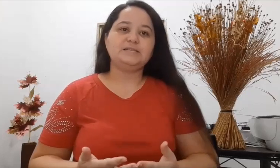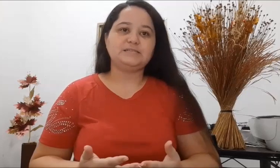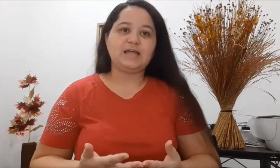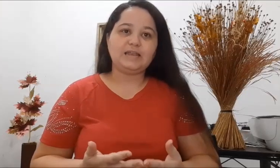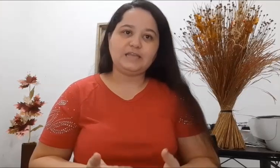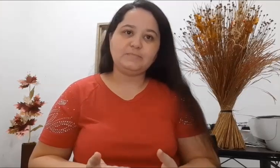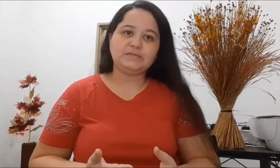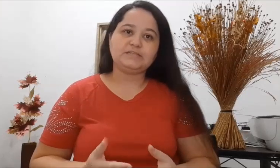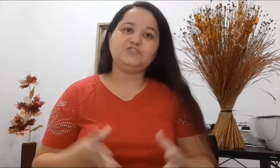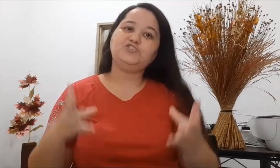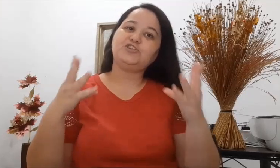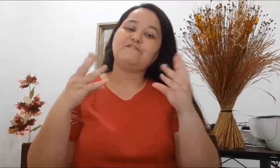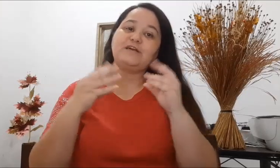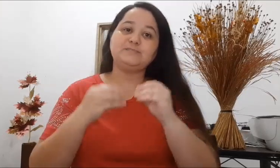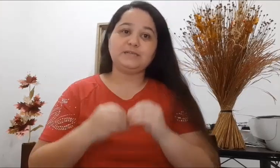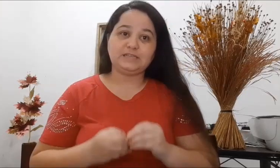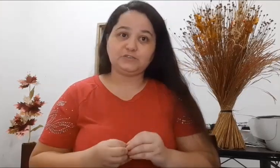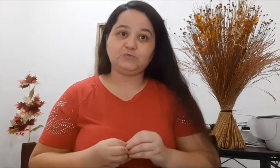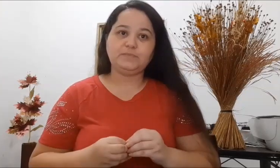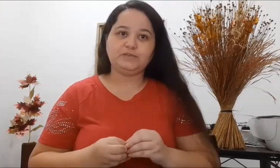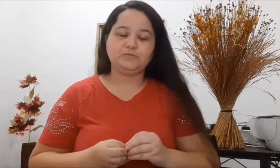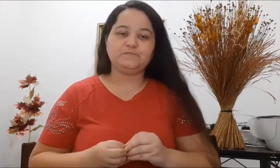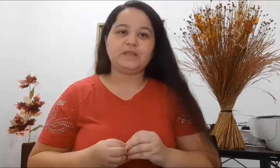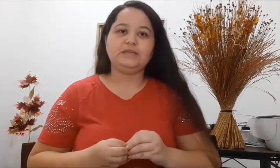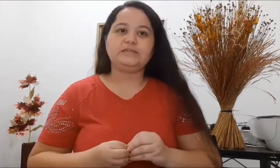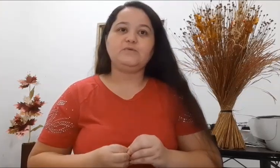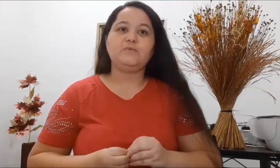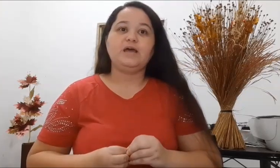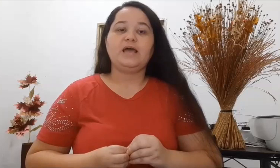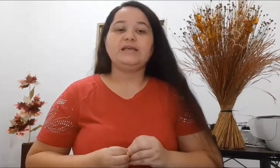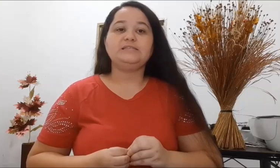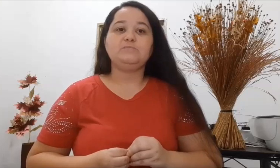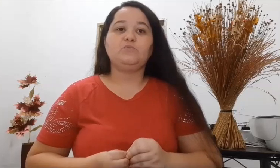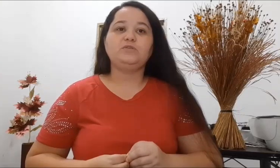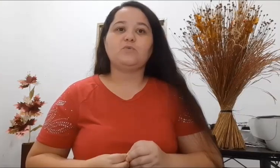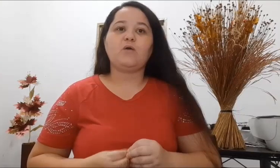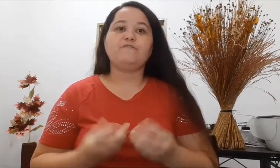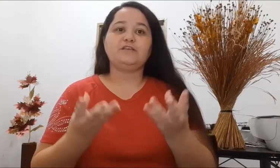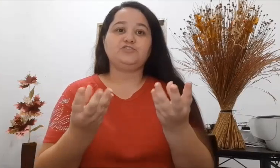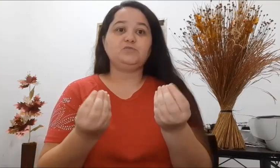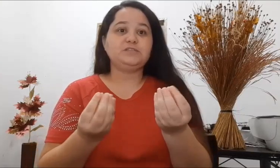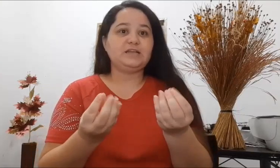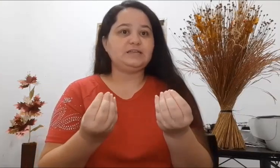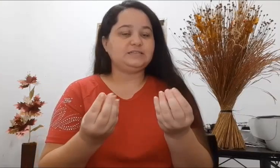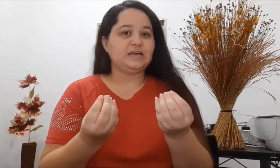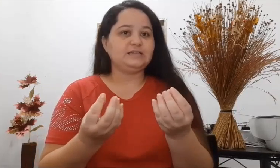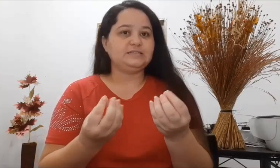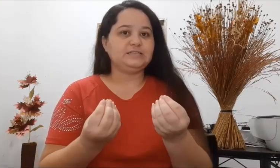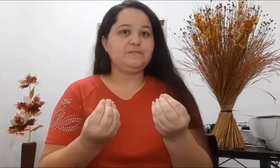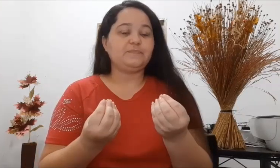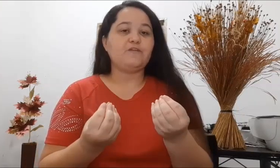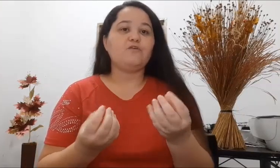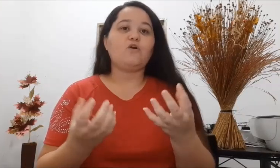na Libras a gente já faz mais resumido. Então, esse muito, ao invés de eu sinalizar assim, eu vou